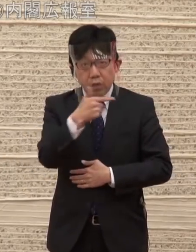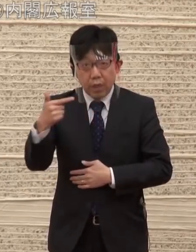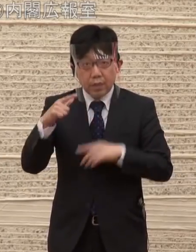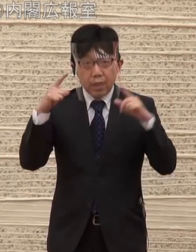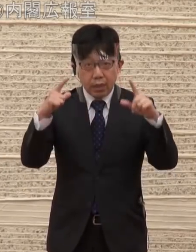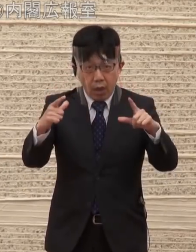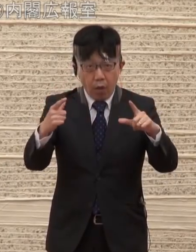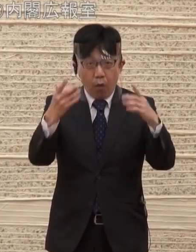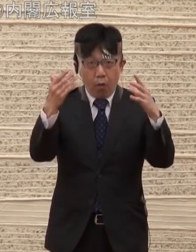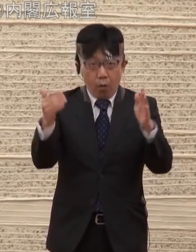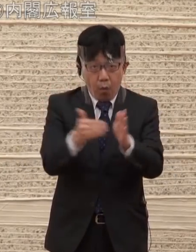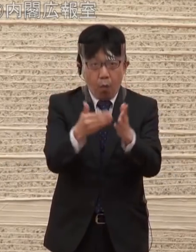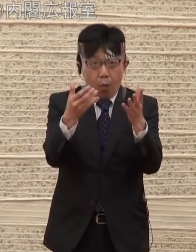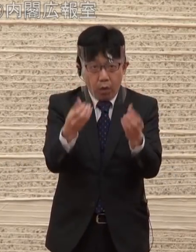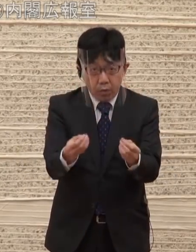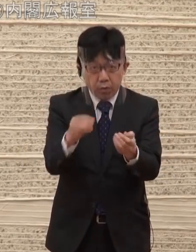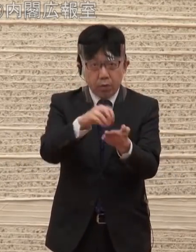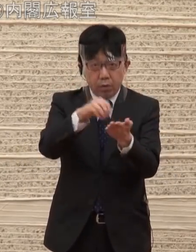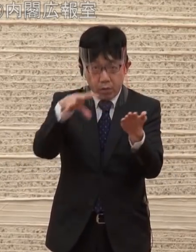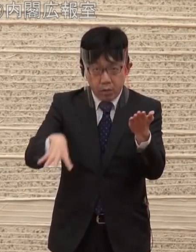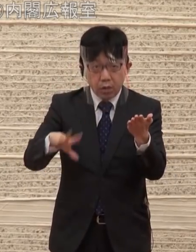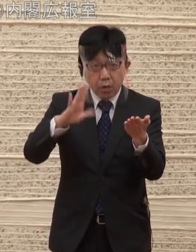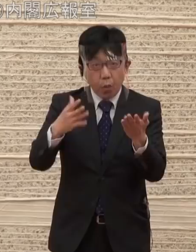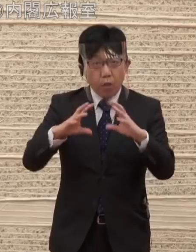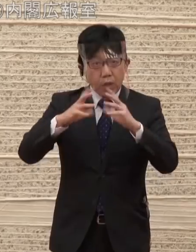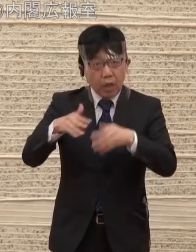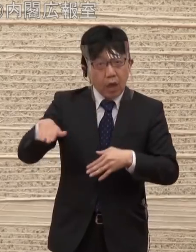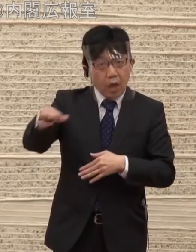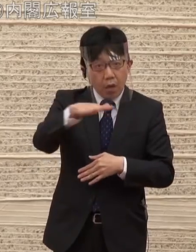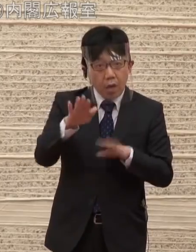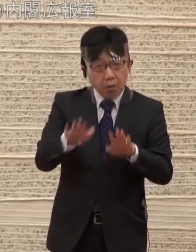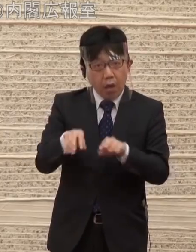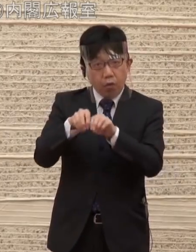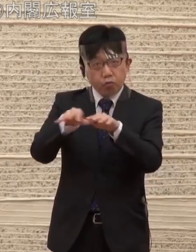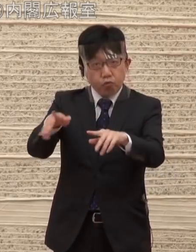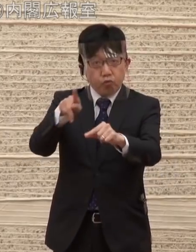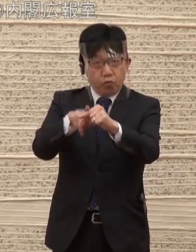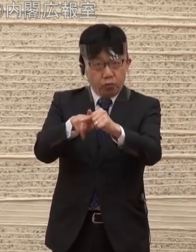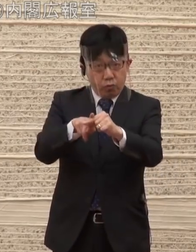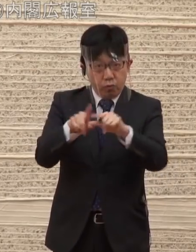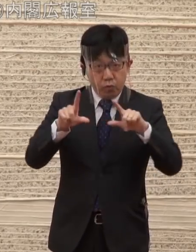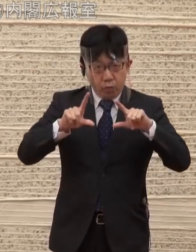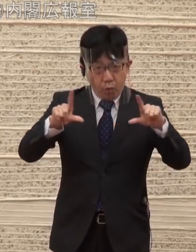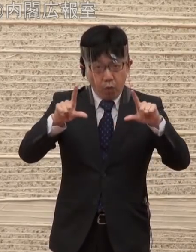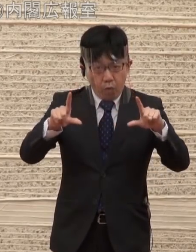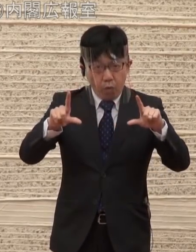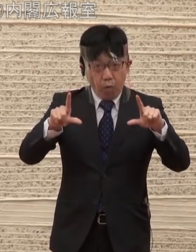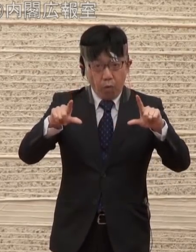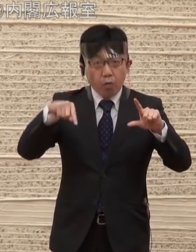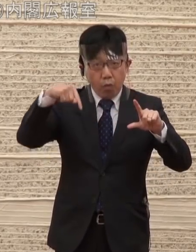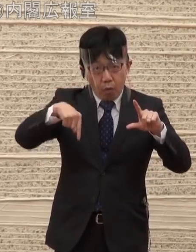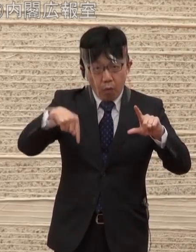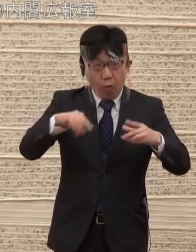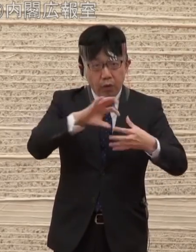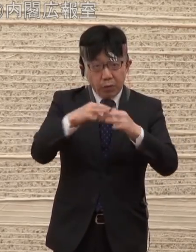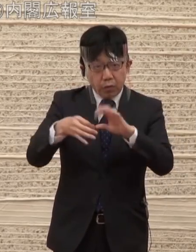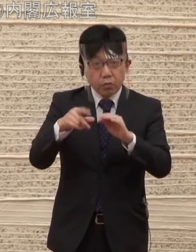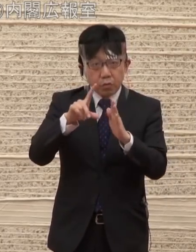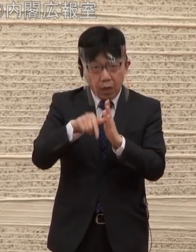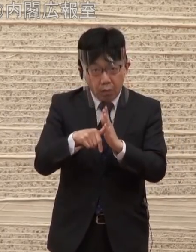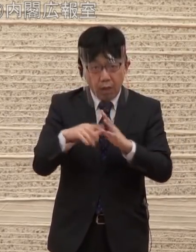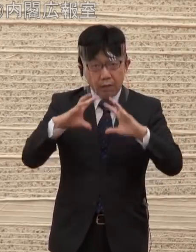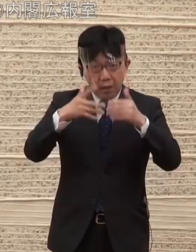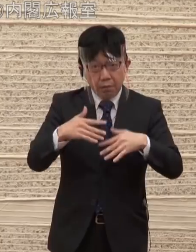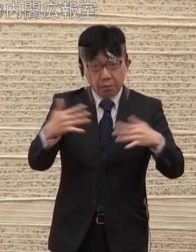が世界ではなお新型コロナウイルスの感染拡大がついています東京五輪には多くの観客が訪れると